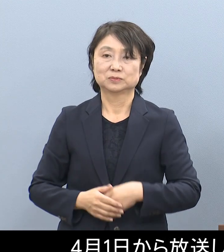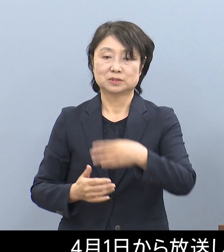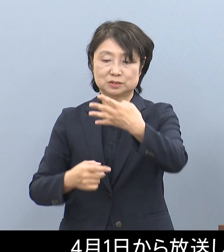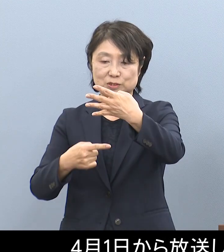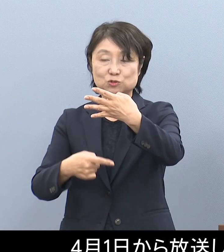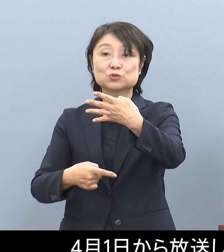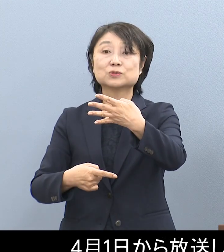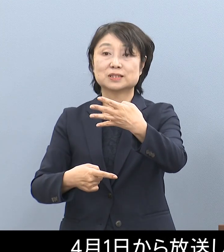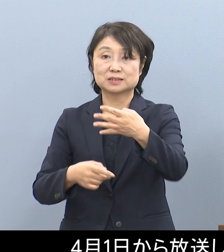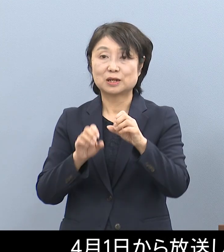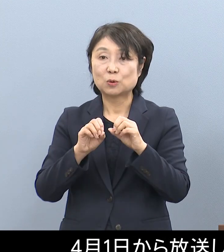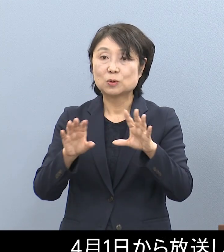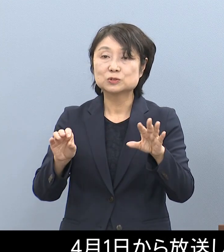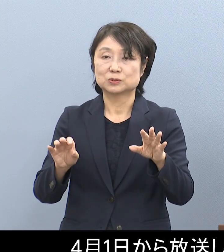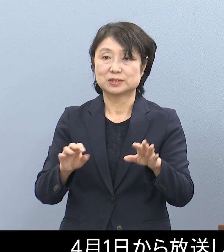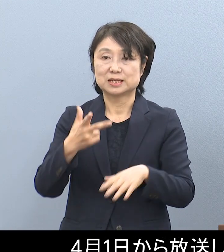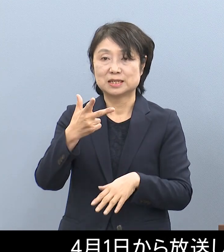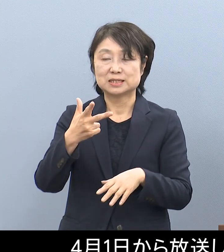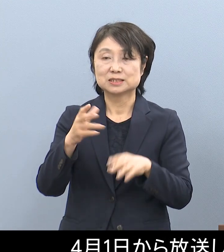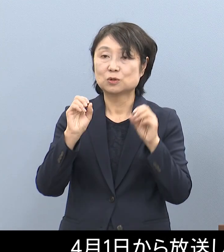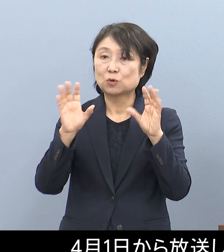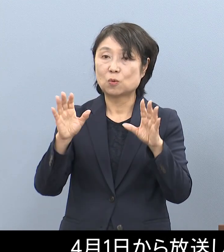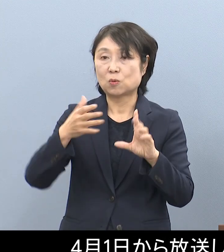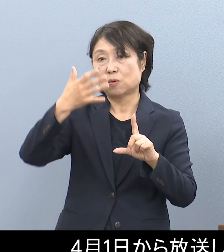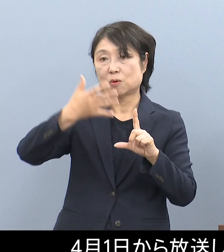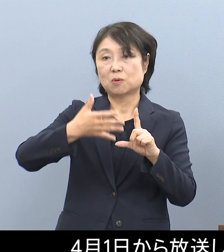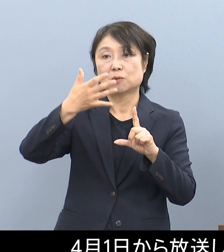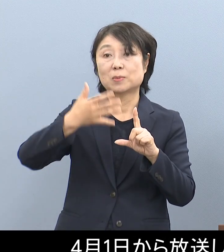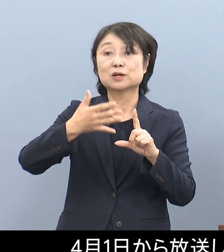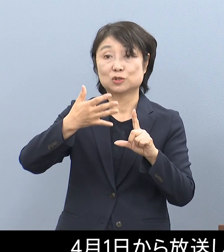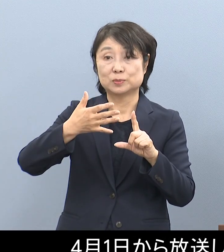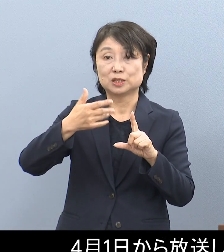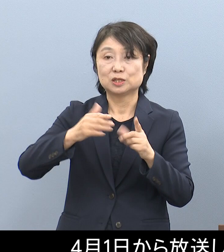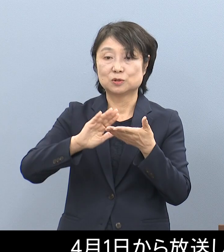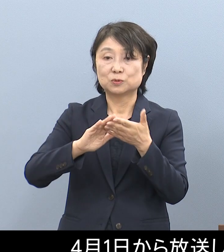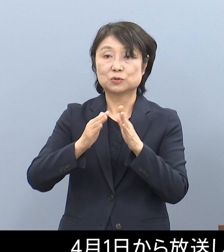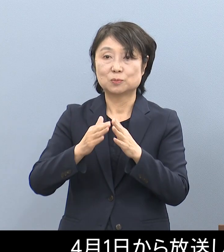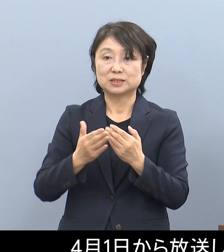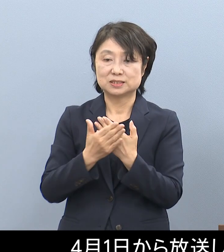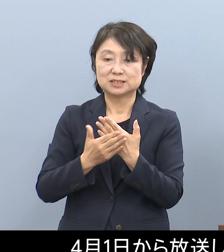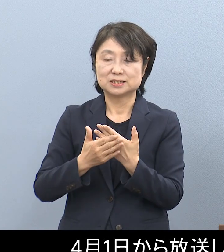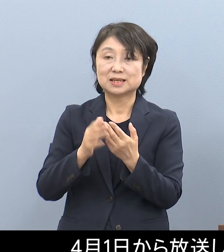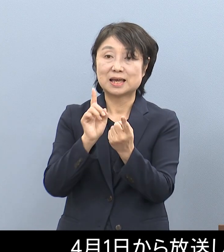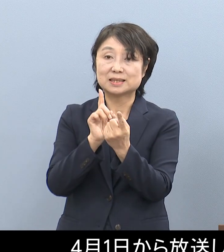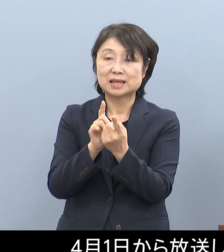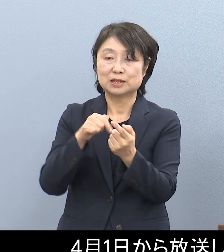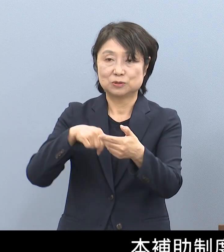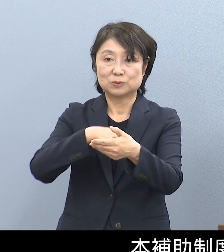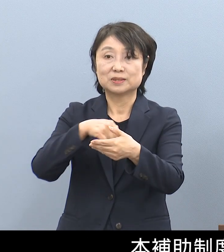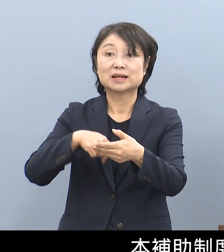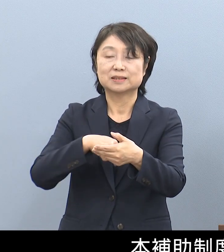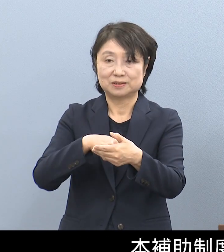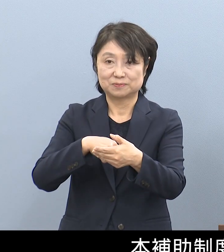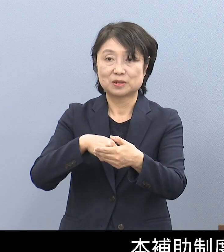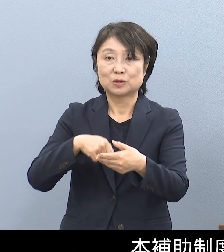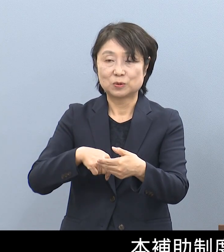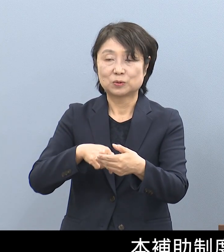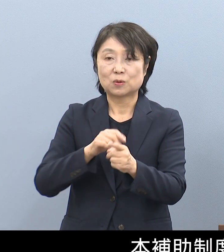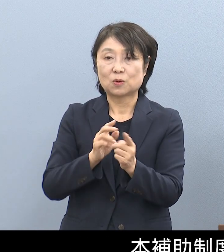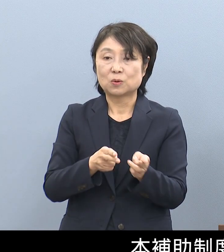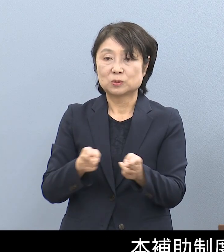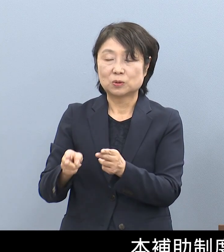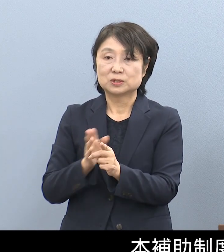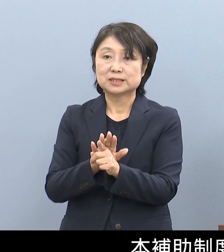1日から放送しております市の広報番組この町に会いたいにおきまして、本補助制